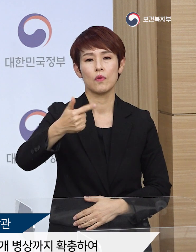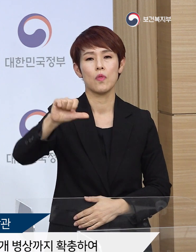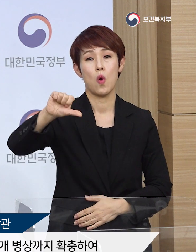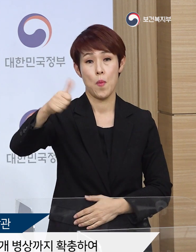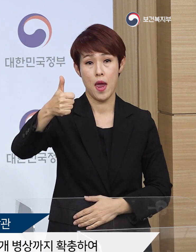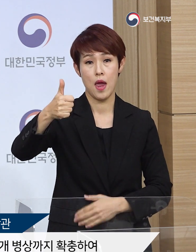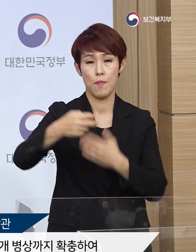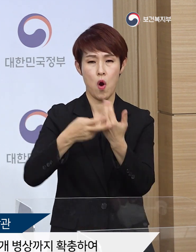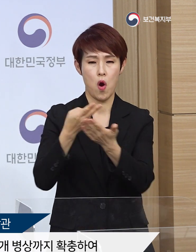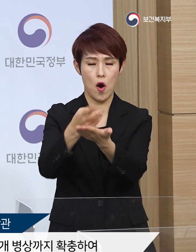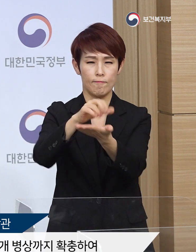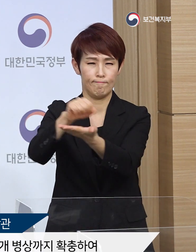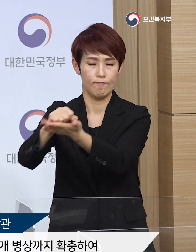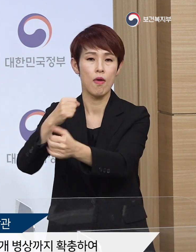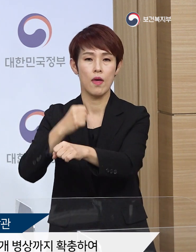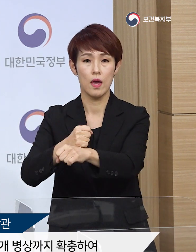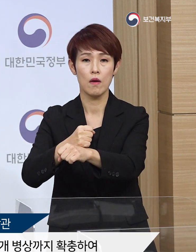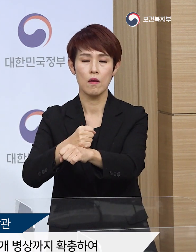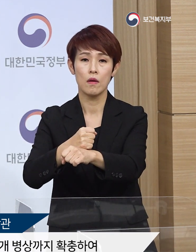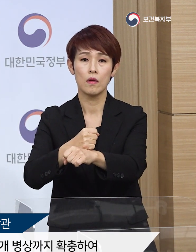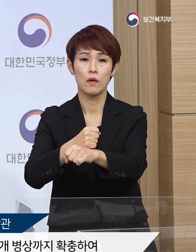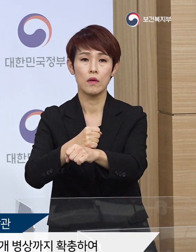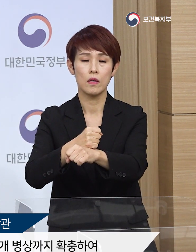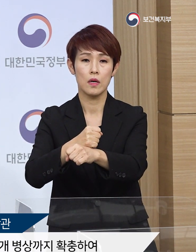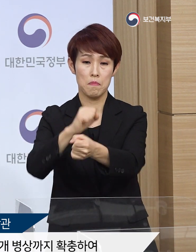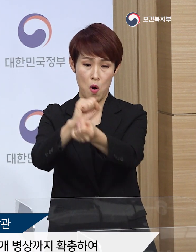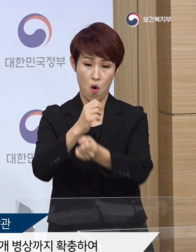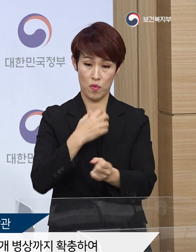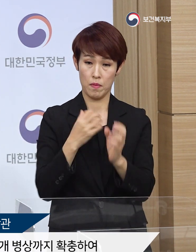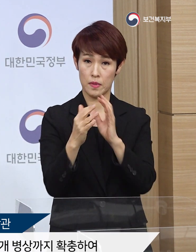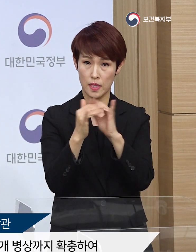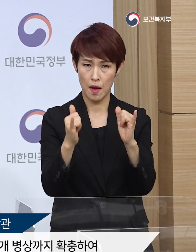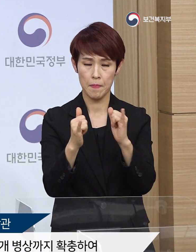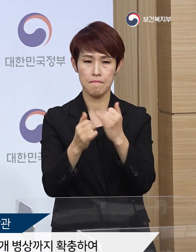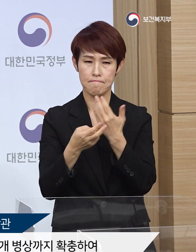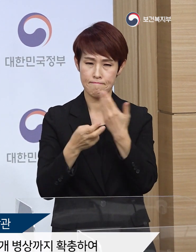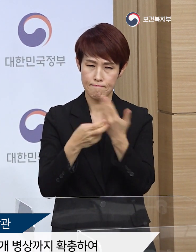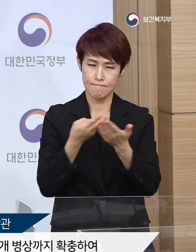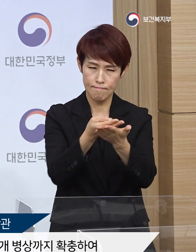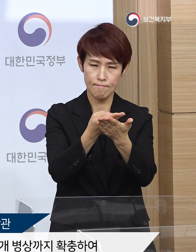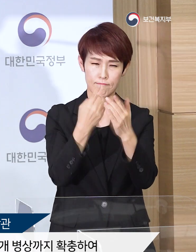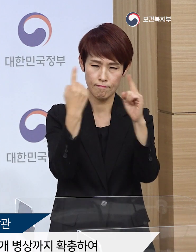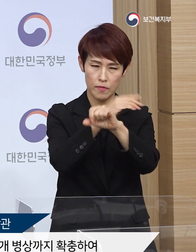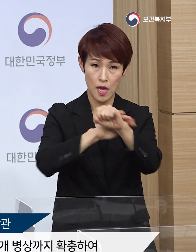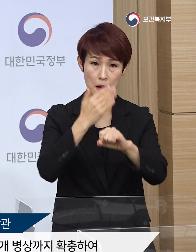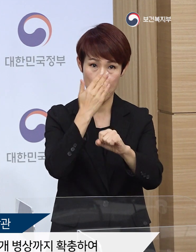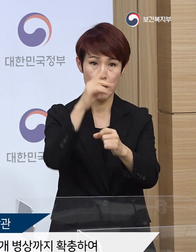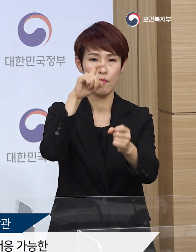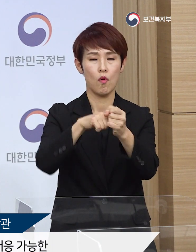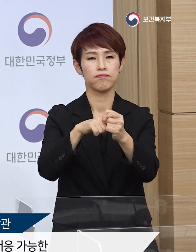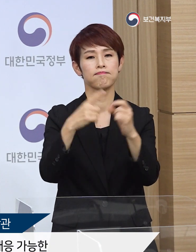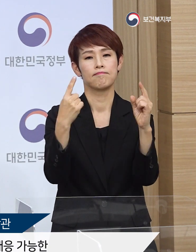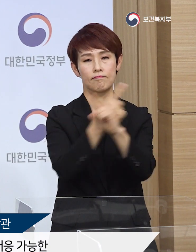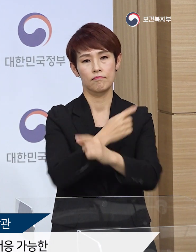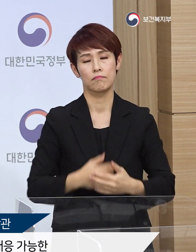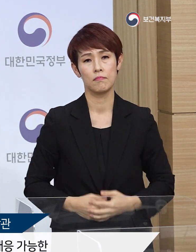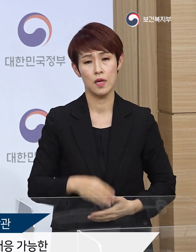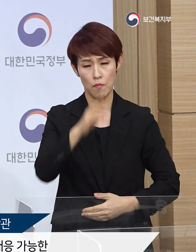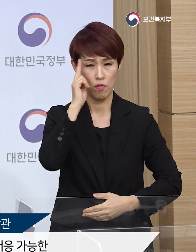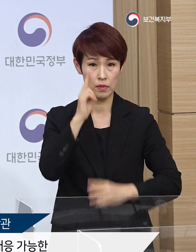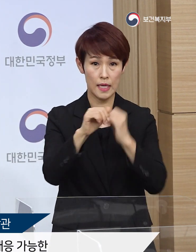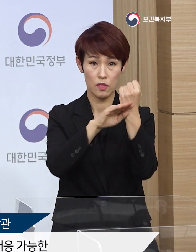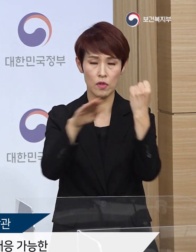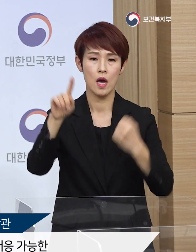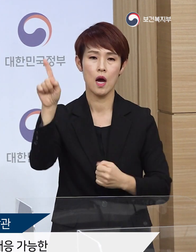26,500개 병상까지 확충하여 고위험 환자의 진료에 차질이 없도록 하겠습니다. 중증 환자 기준으로